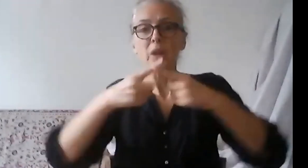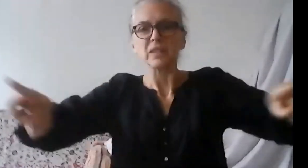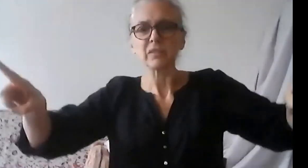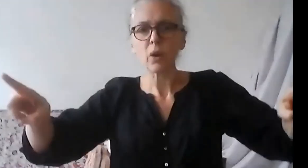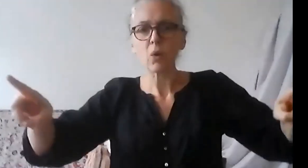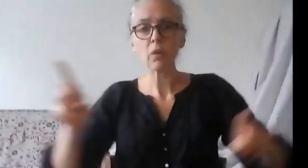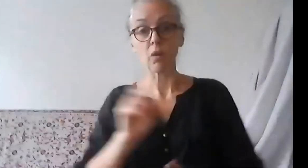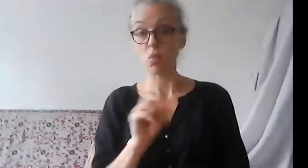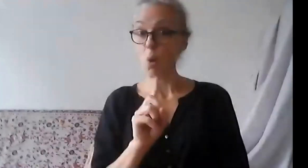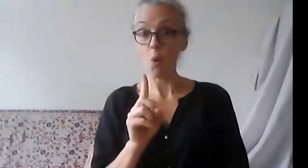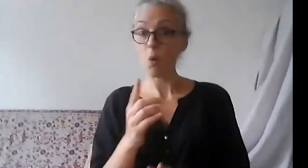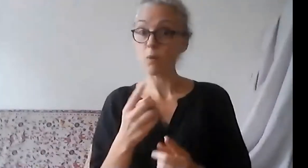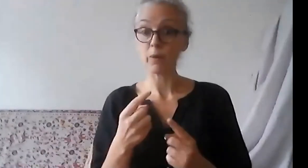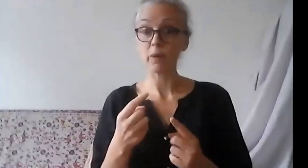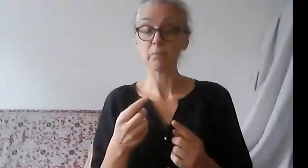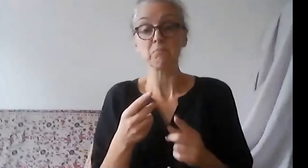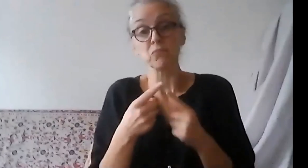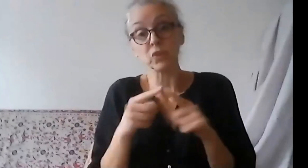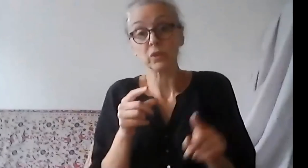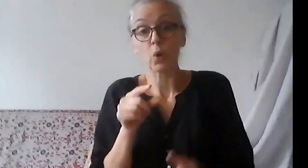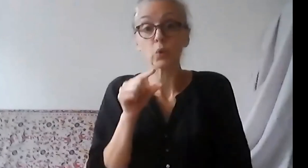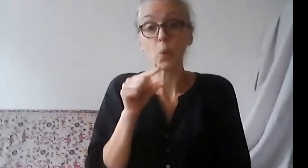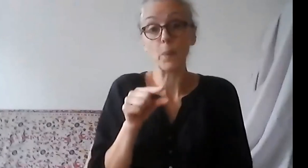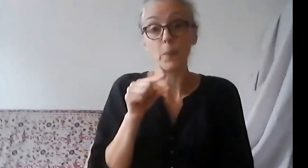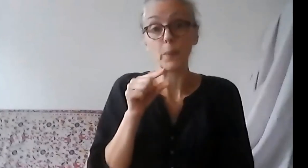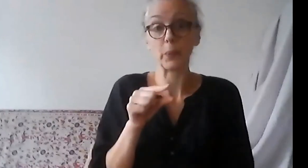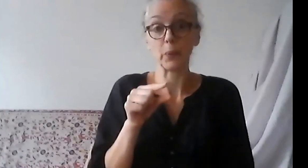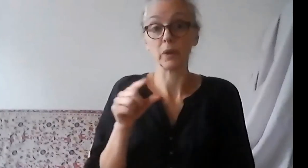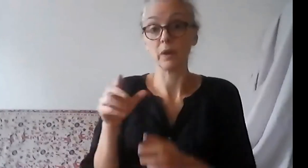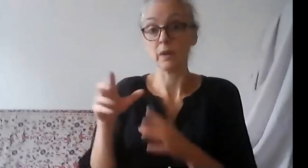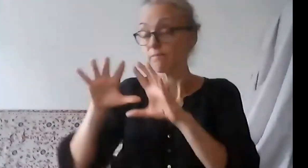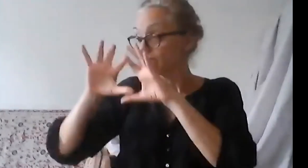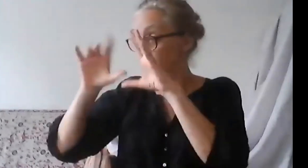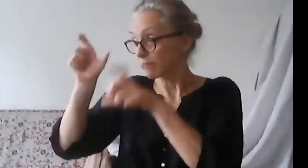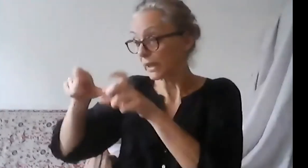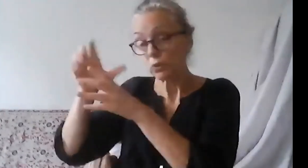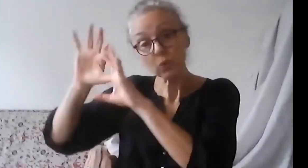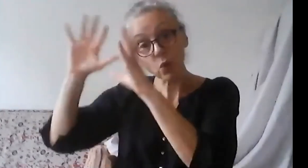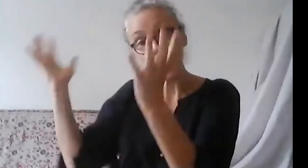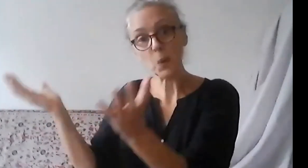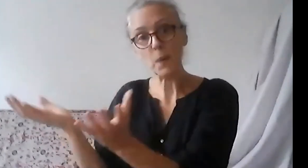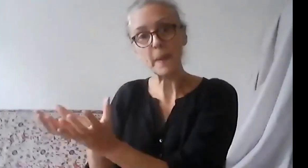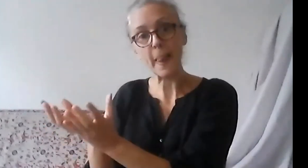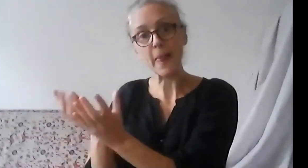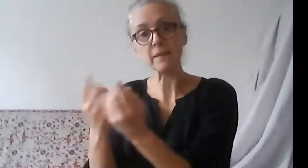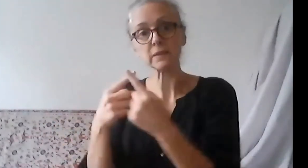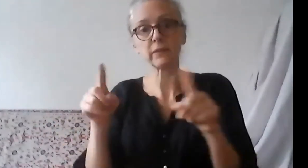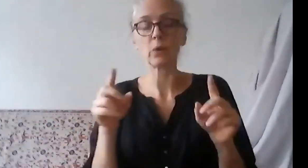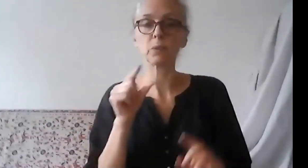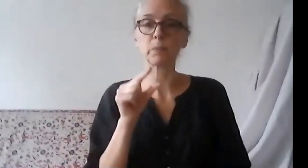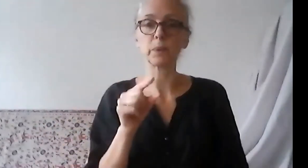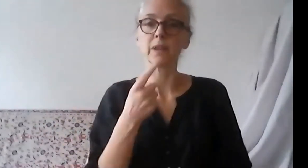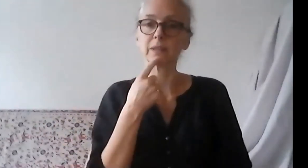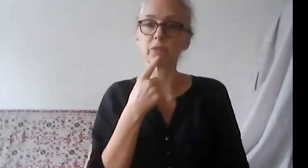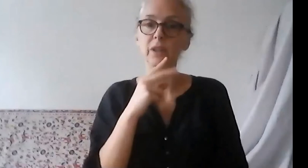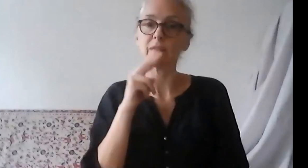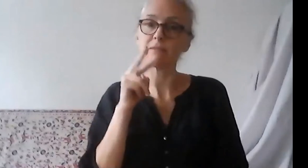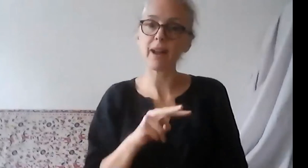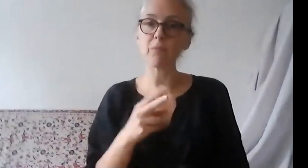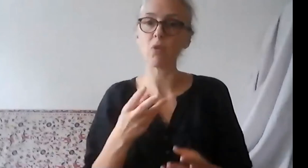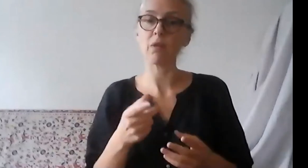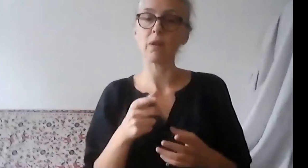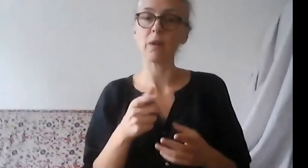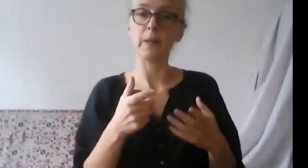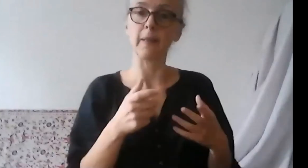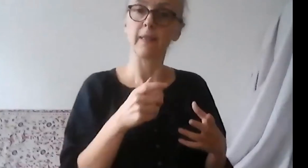avec la population dite générale. Donc, ça renforce, ça confirme l'aspiration à viser le